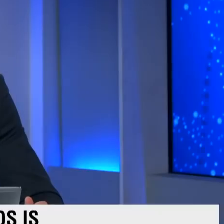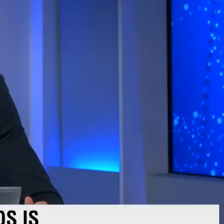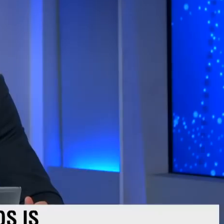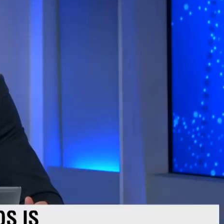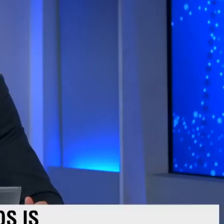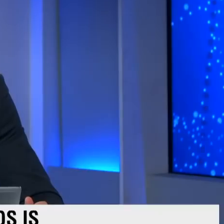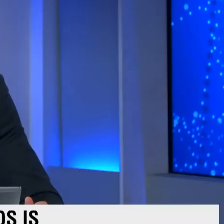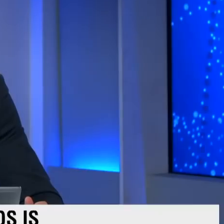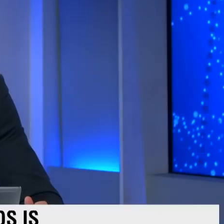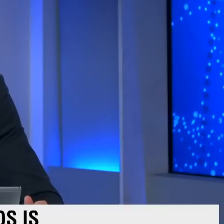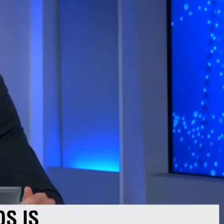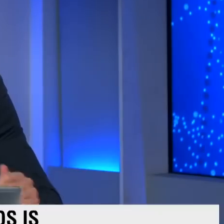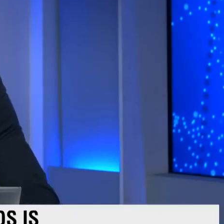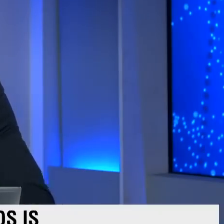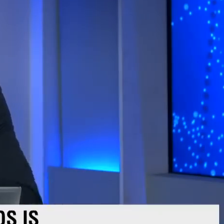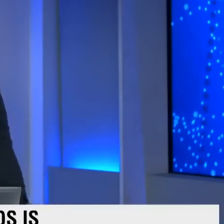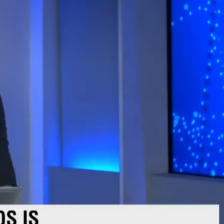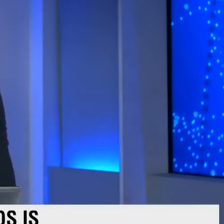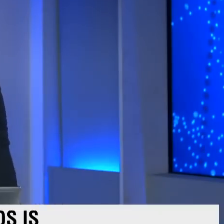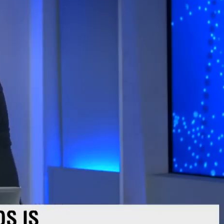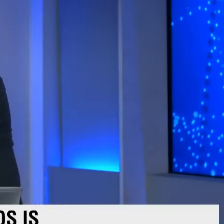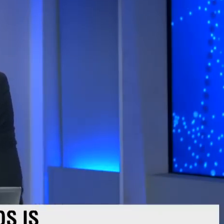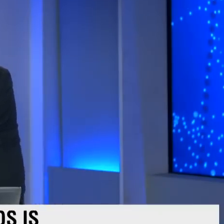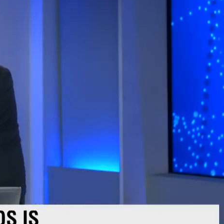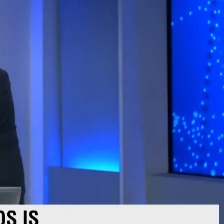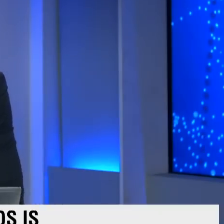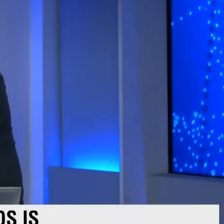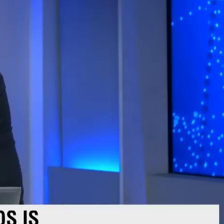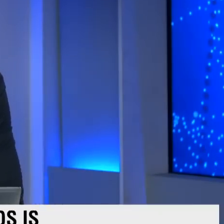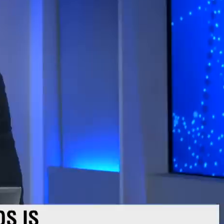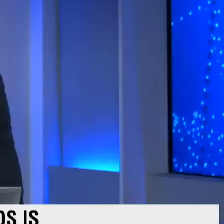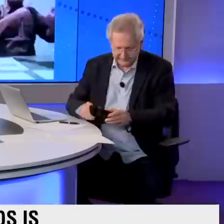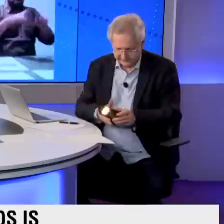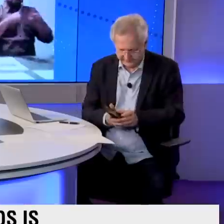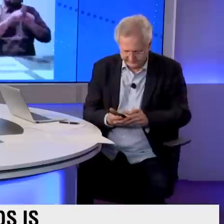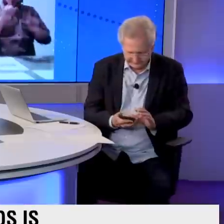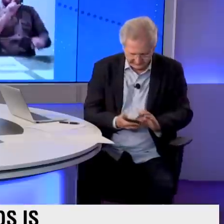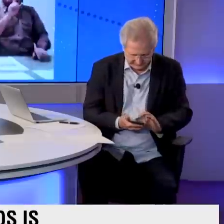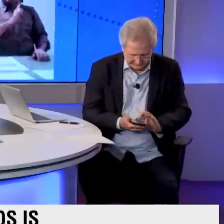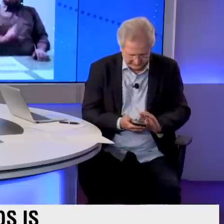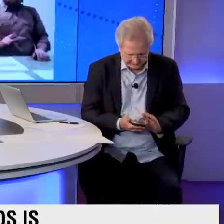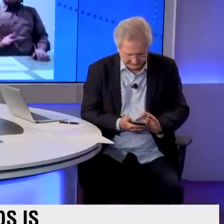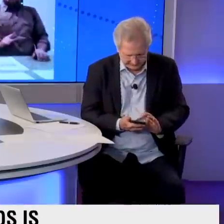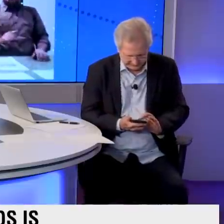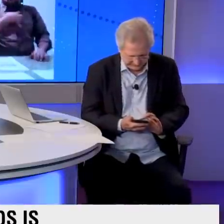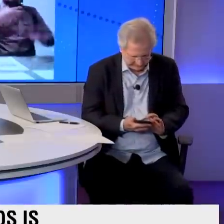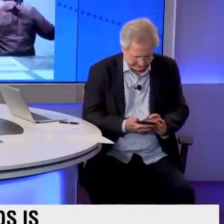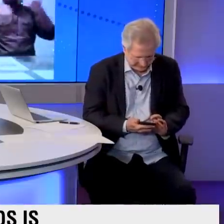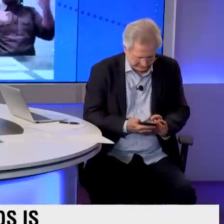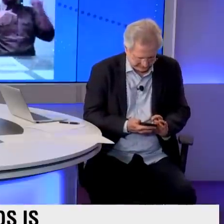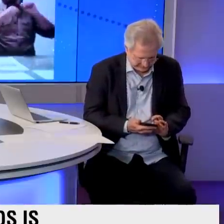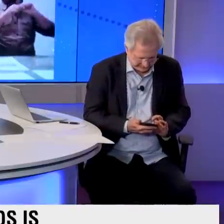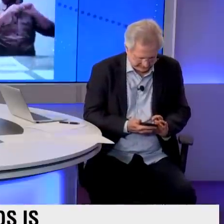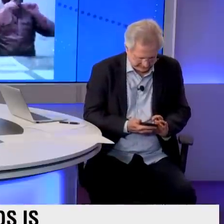Vamos para Brasília, onde acontece nesse momento a live semanal do presidente Jair Bolsonaro. Hoje, ao lado dele, o ministro